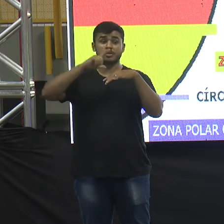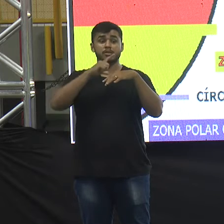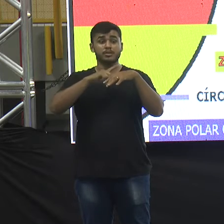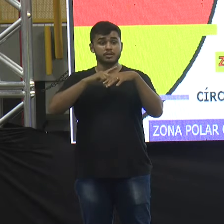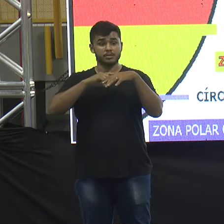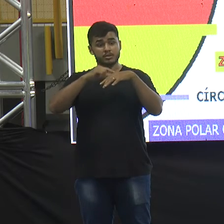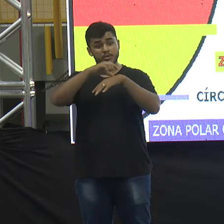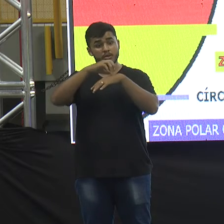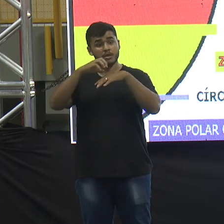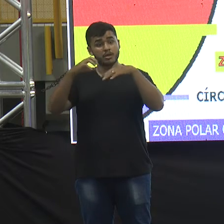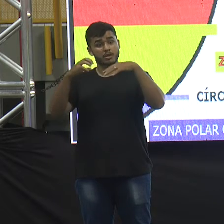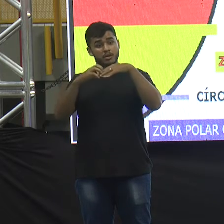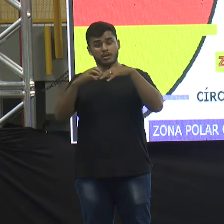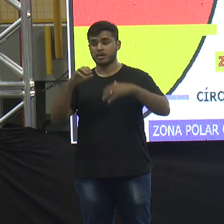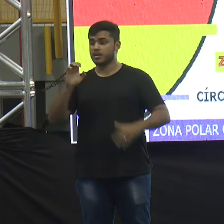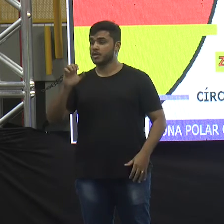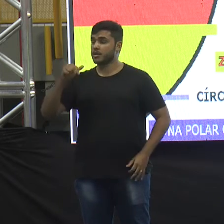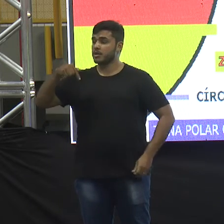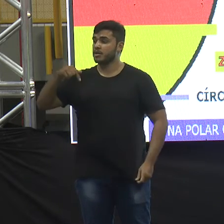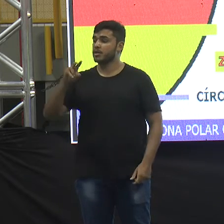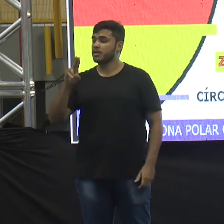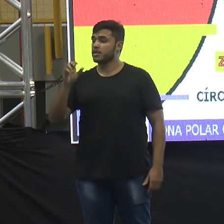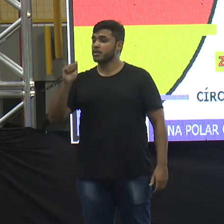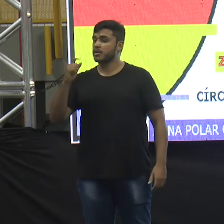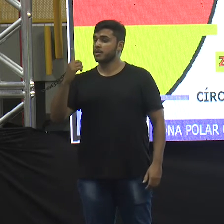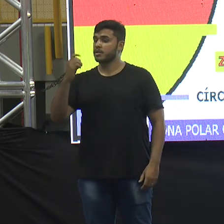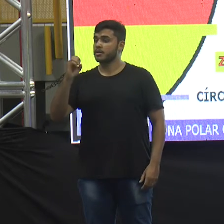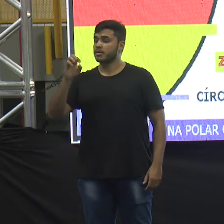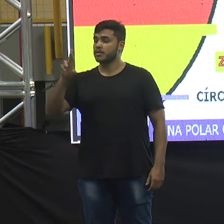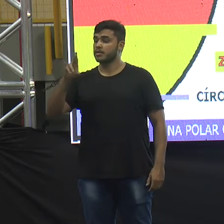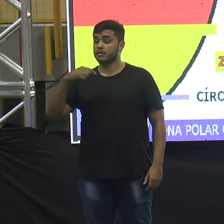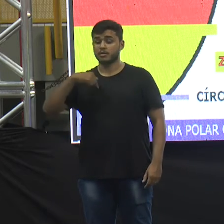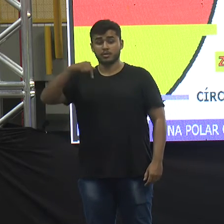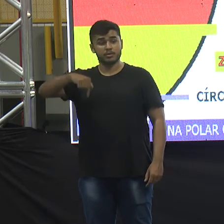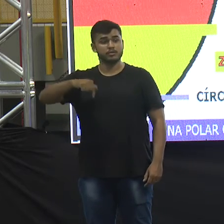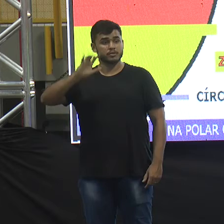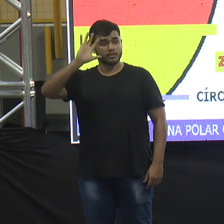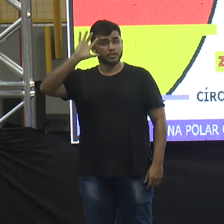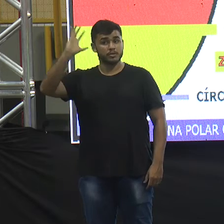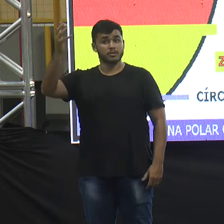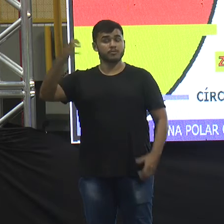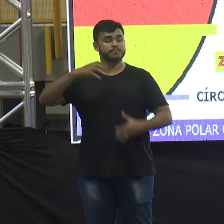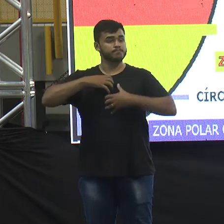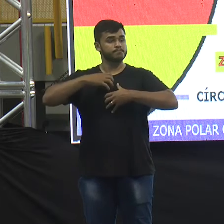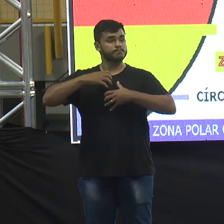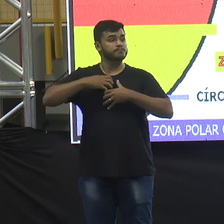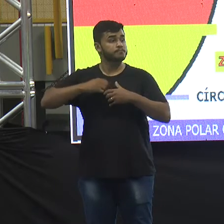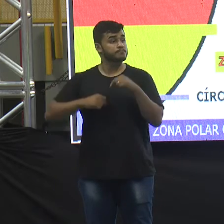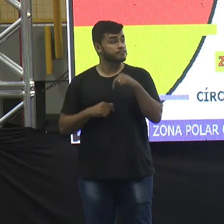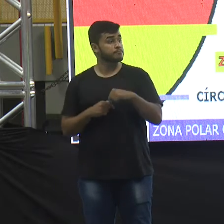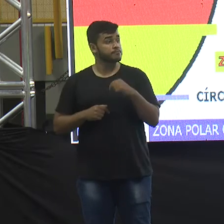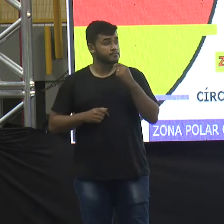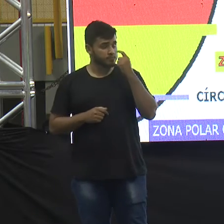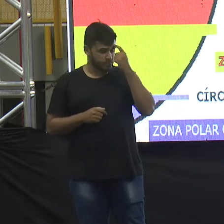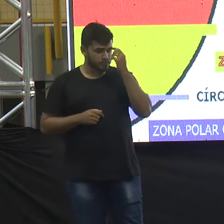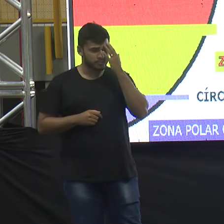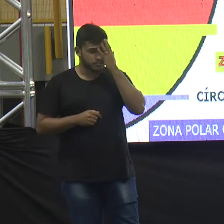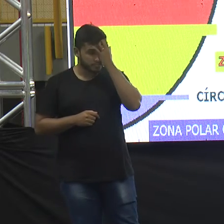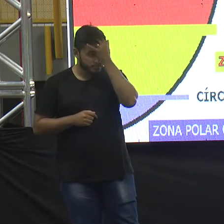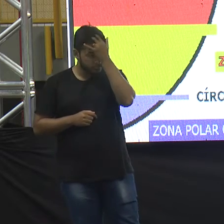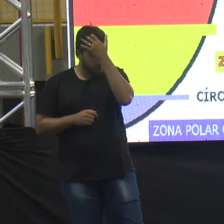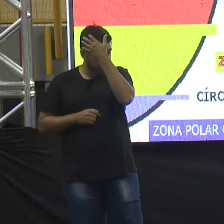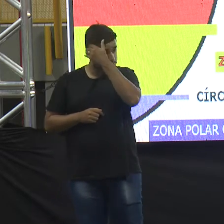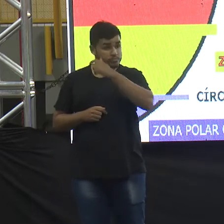do Equador, desse clima gostoso que a gente tem aqui. Ou seja, por que o senhor está dizendo que é gostoso?